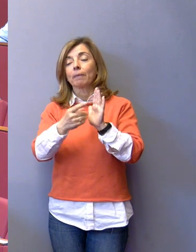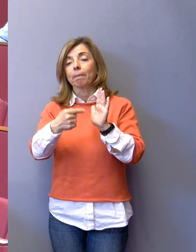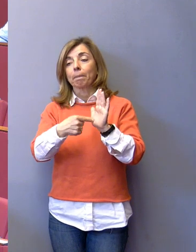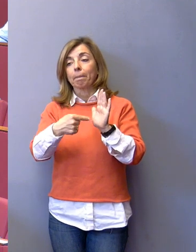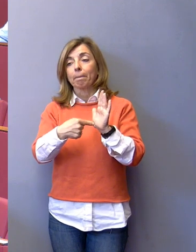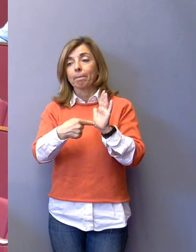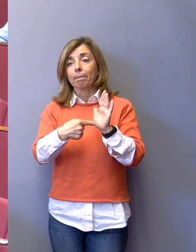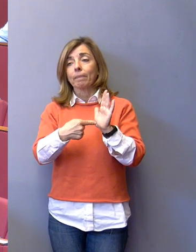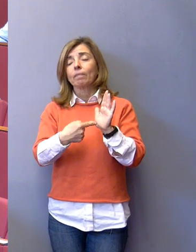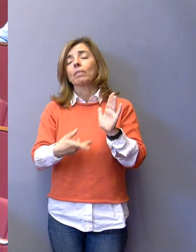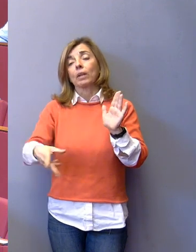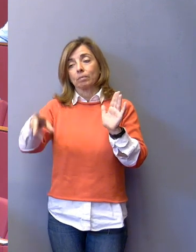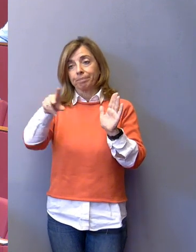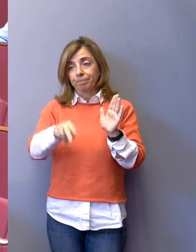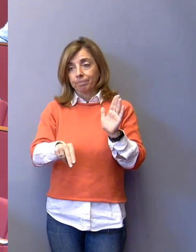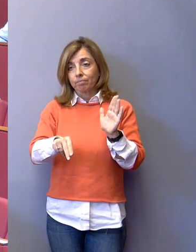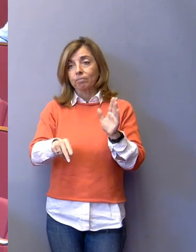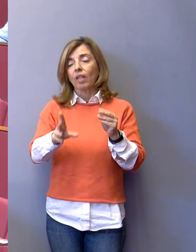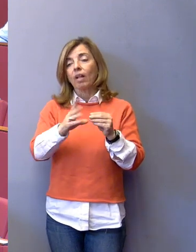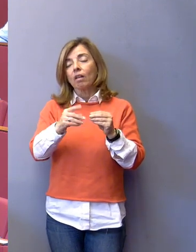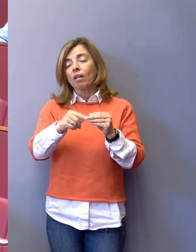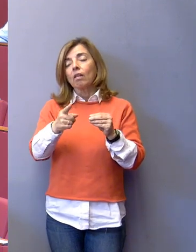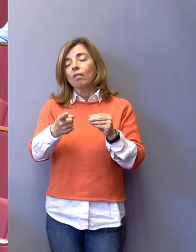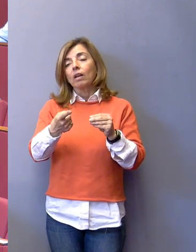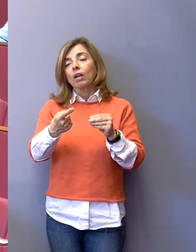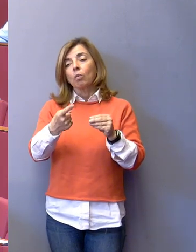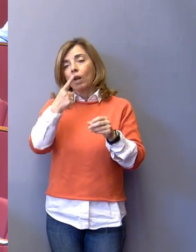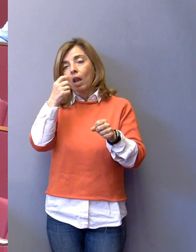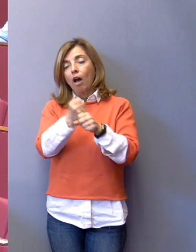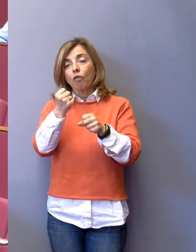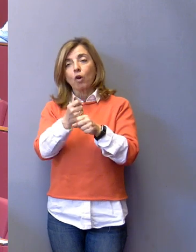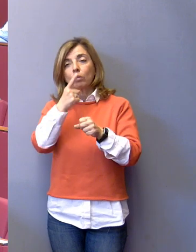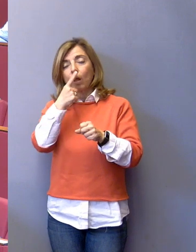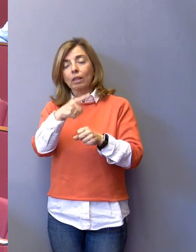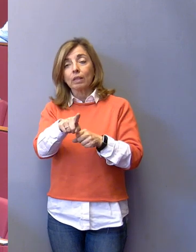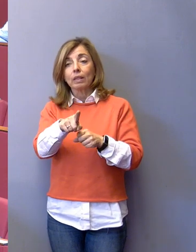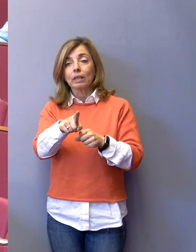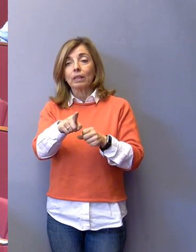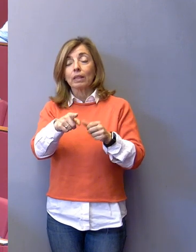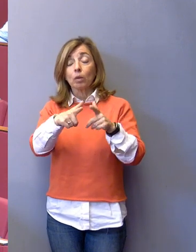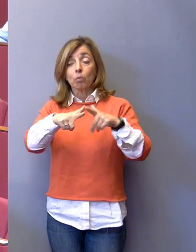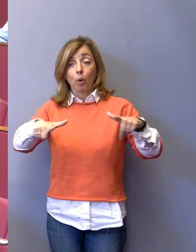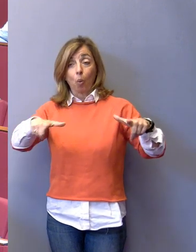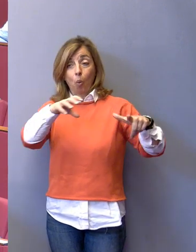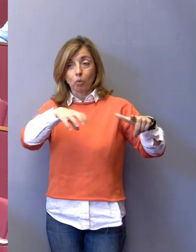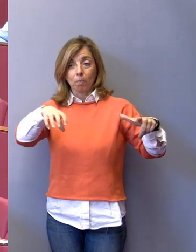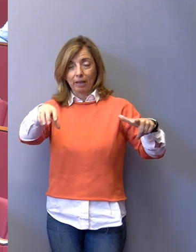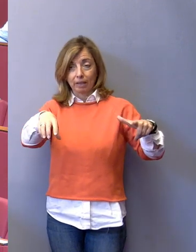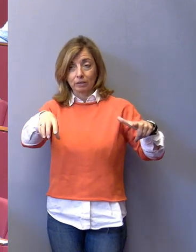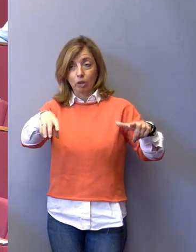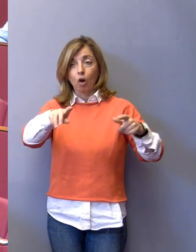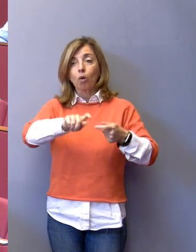operazione di tipo urbanistico che esclude la variante in realtà lo sarebbe